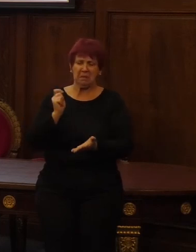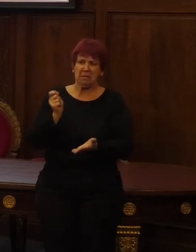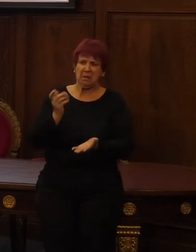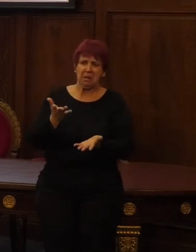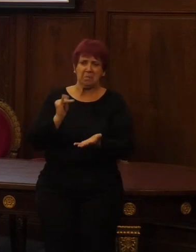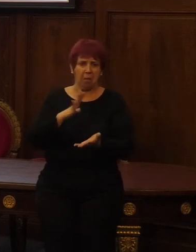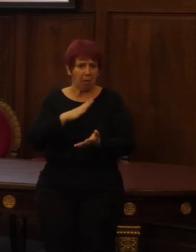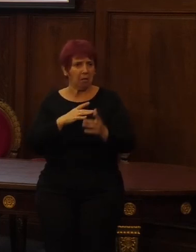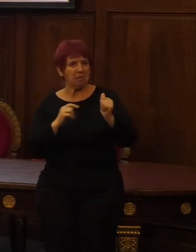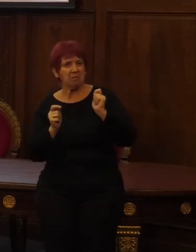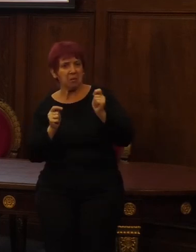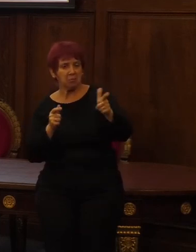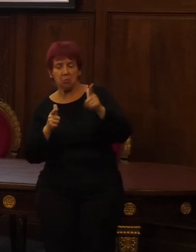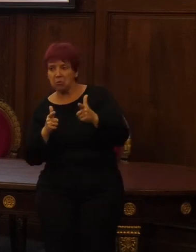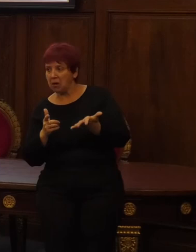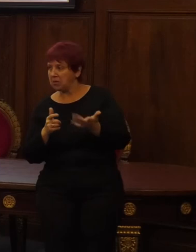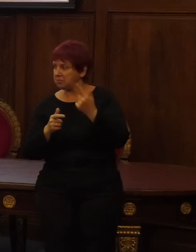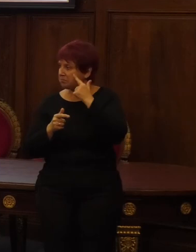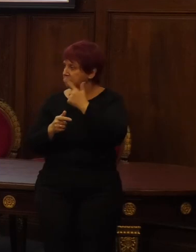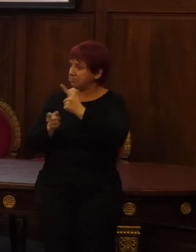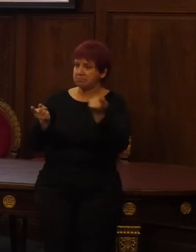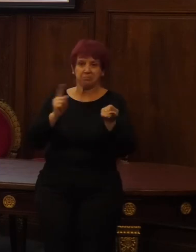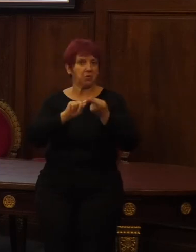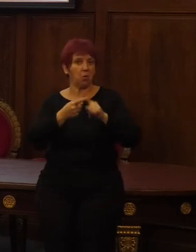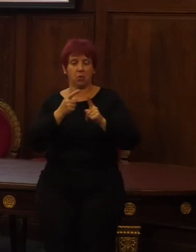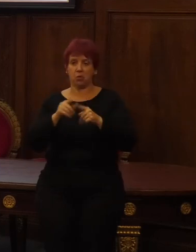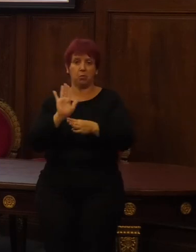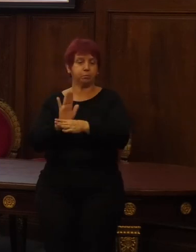¿Quién estaba, quién no estaba? Acuerdo histórico.